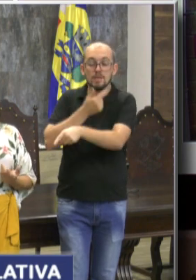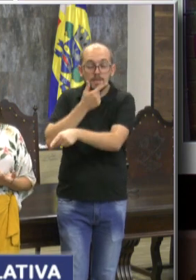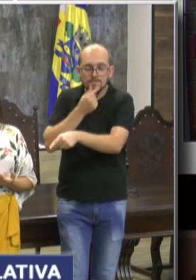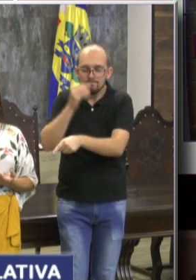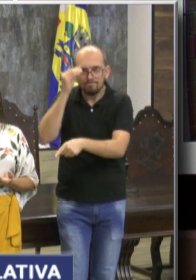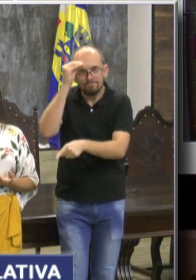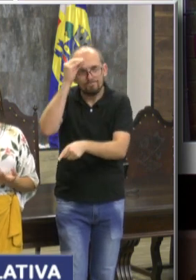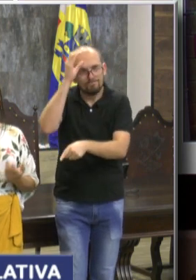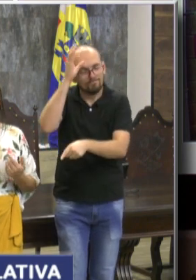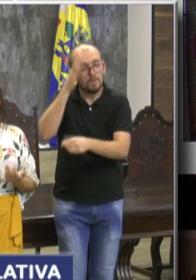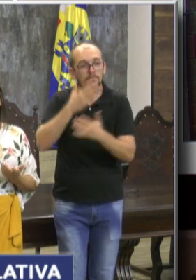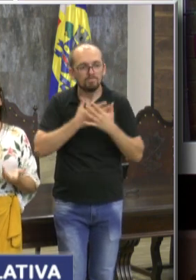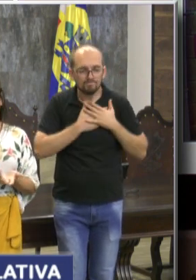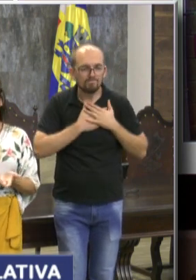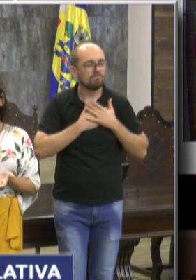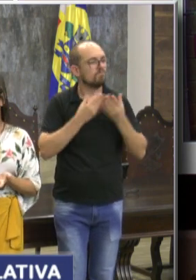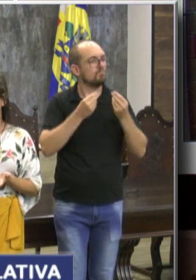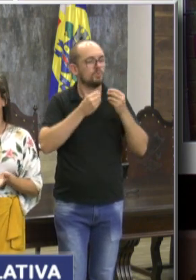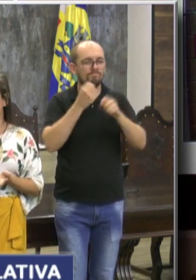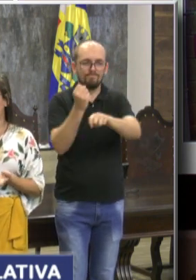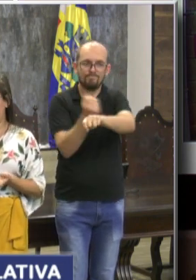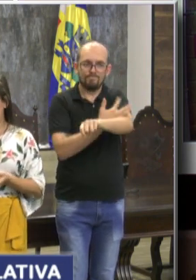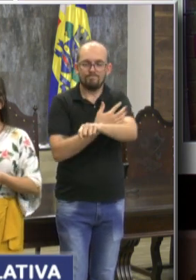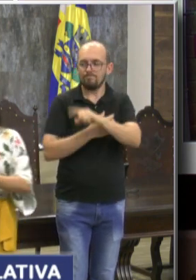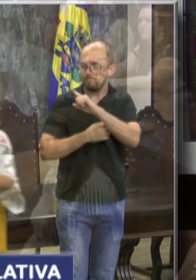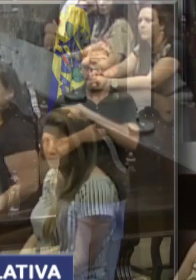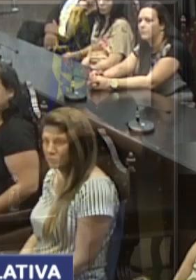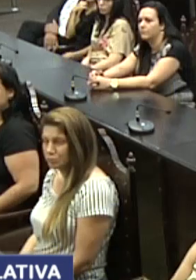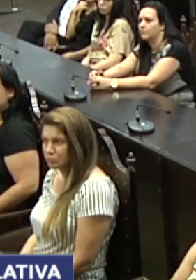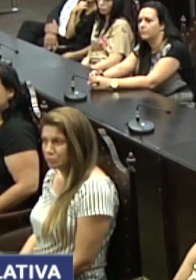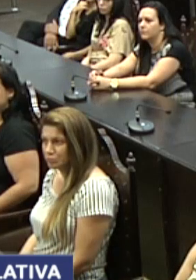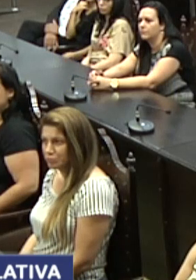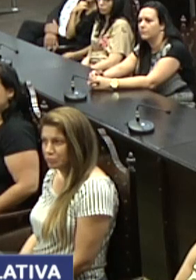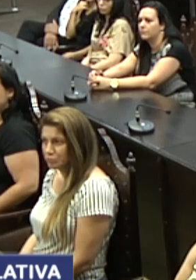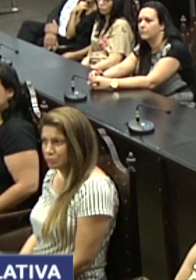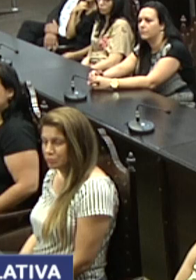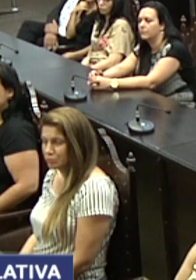foi muito, muito interessante.